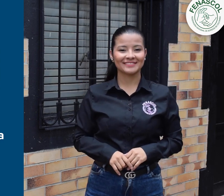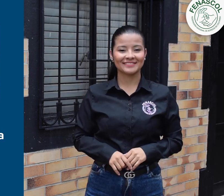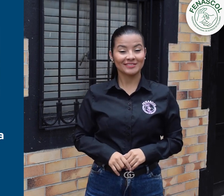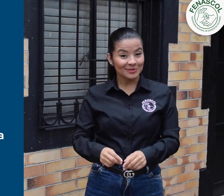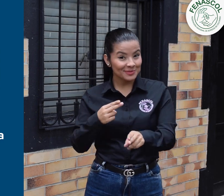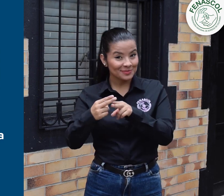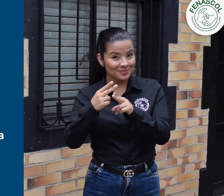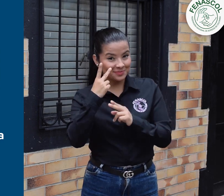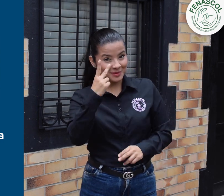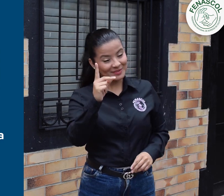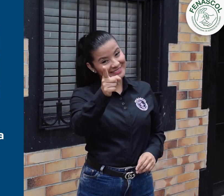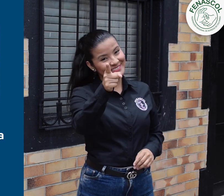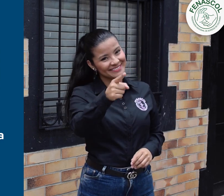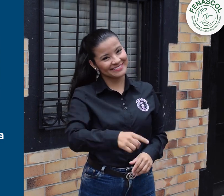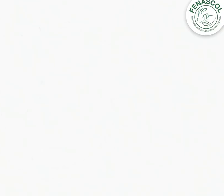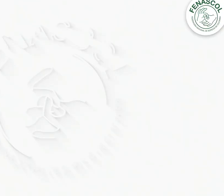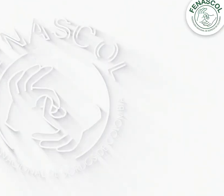421 nos vemos